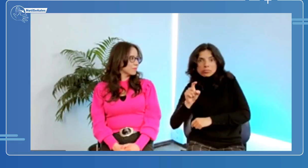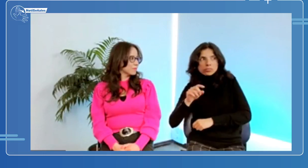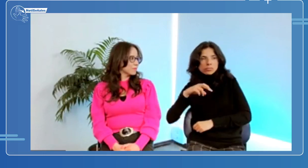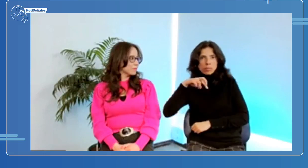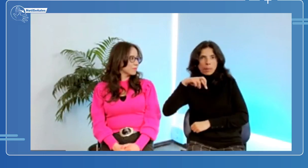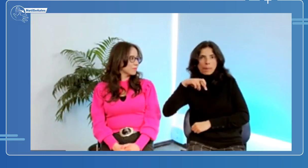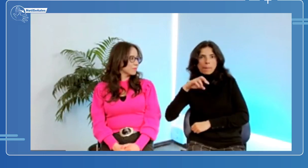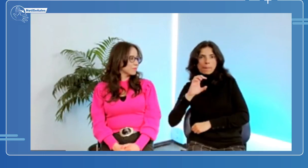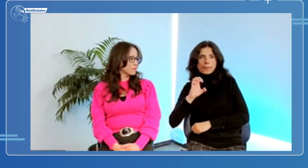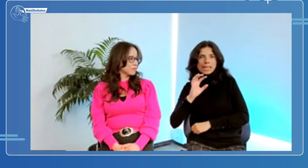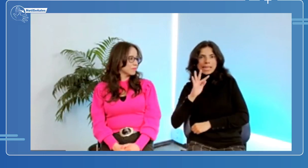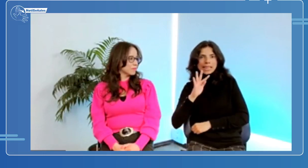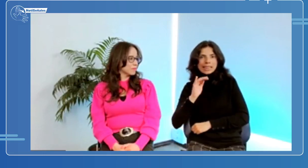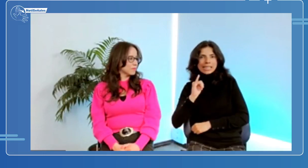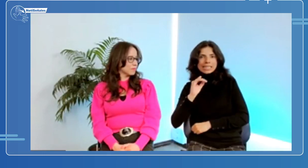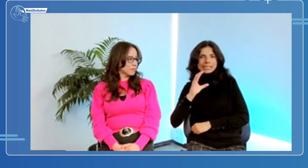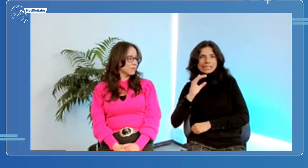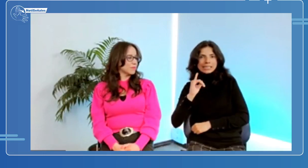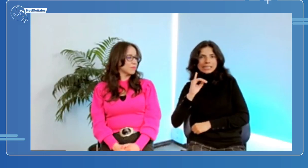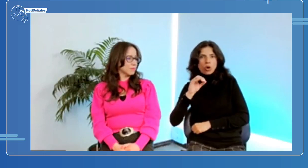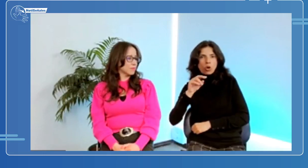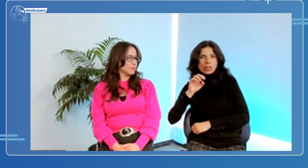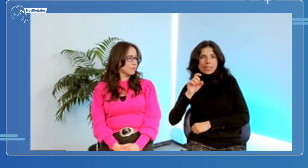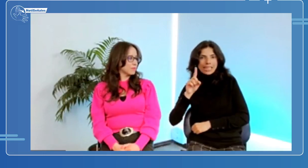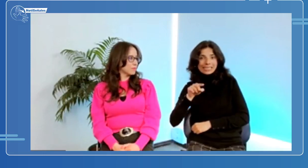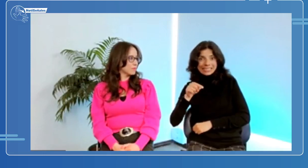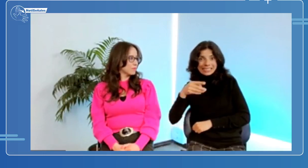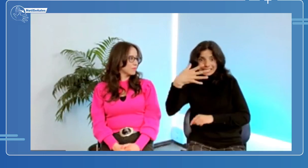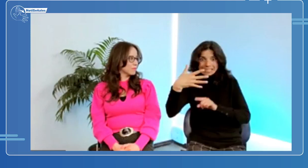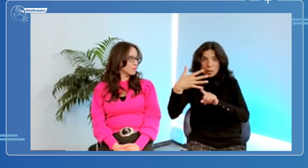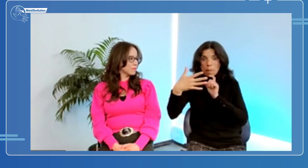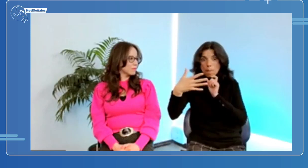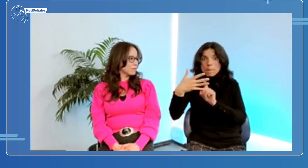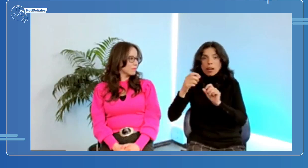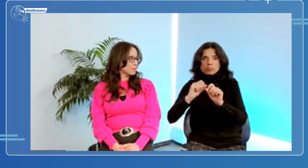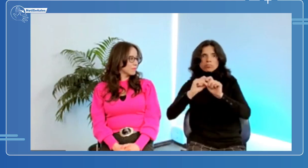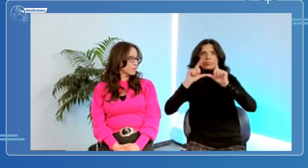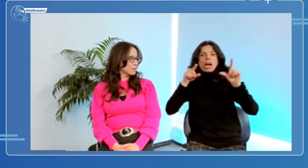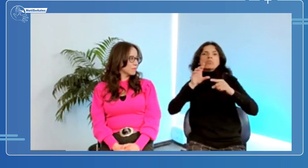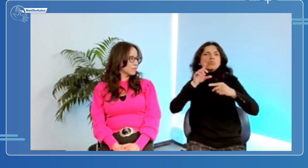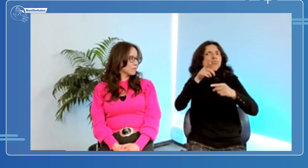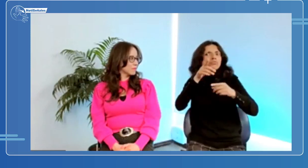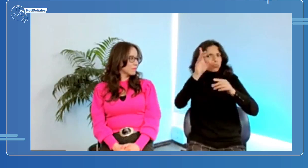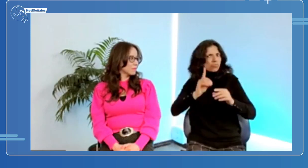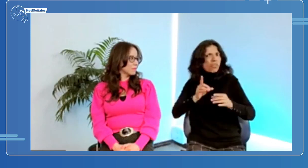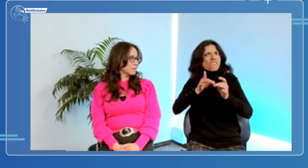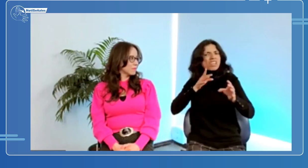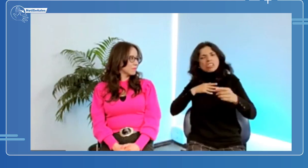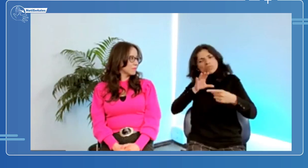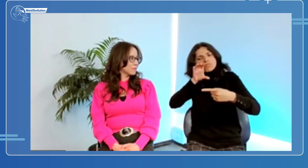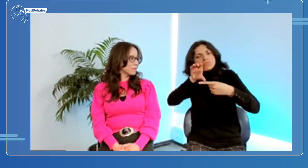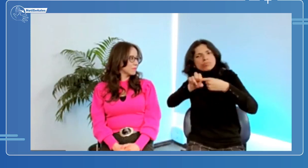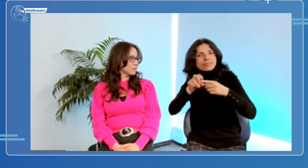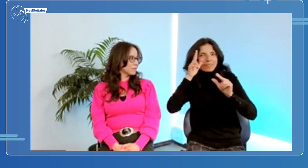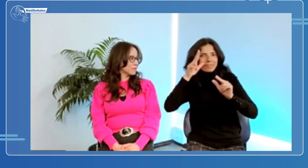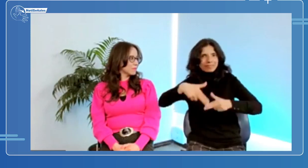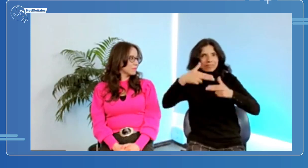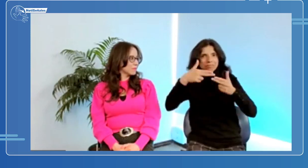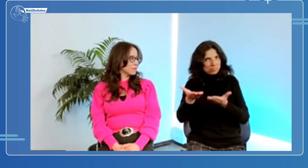que se expide. Está la opción de peticiones, ahí ingresan y pues ustedes deciden la